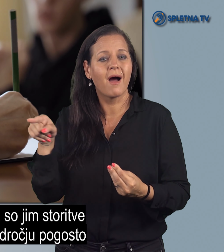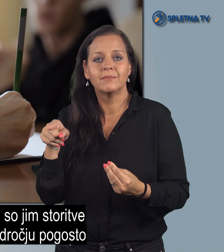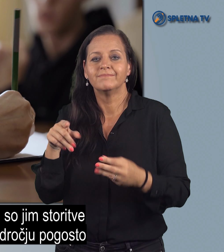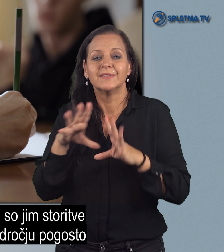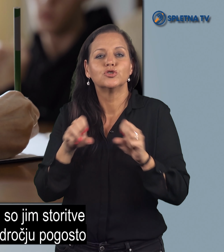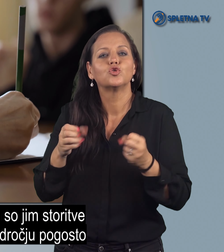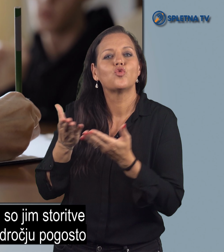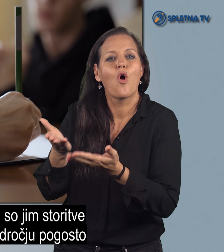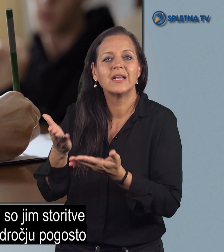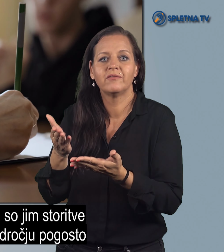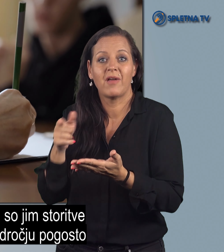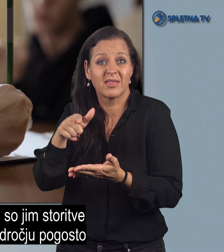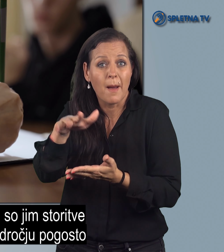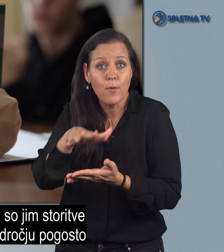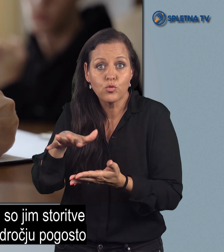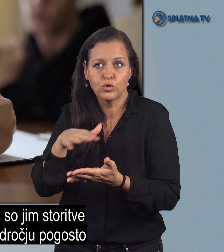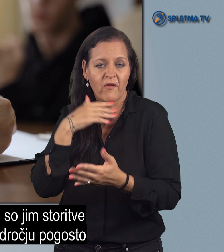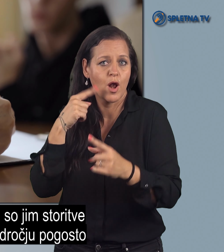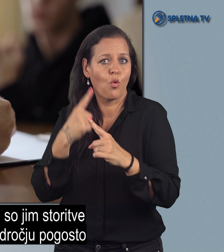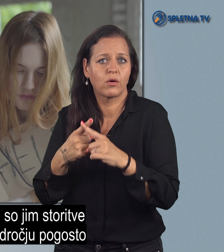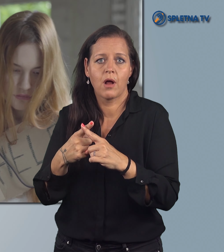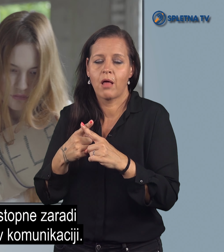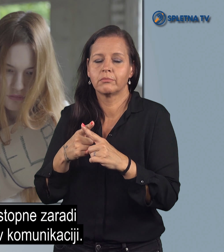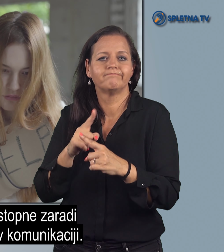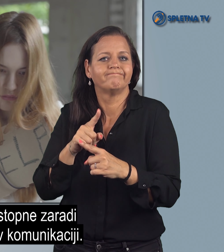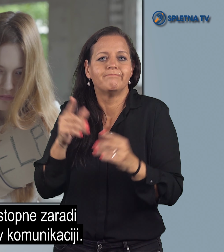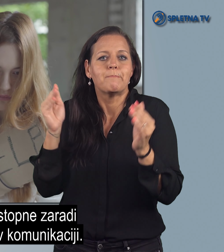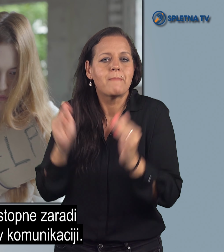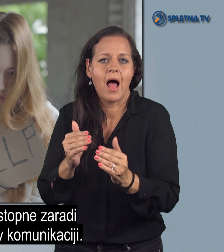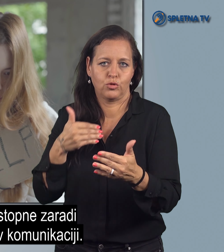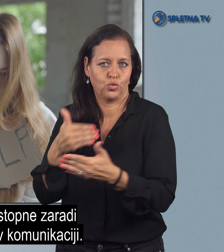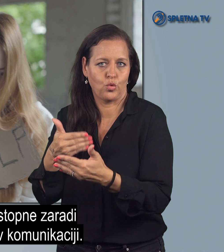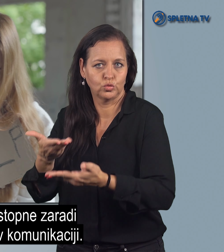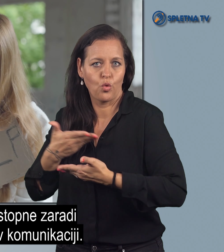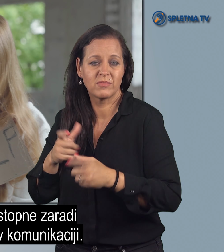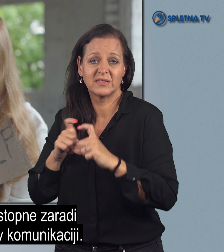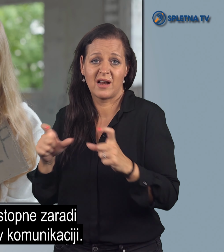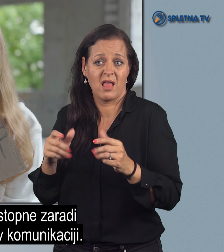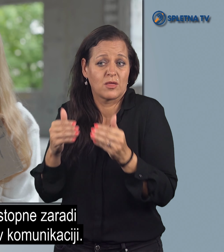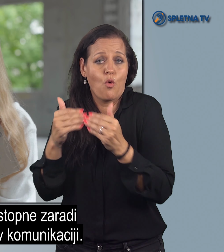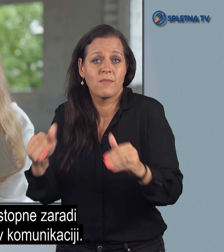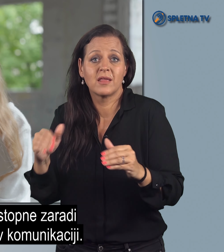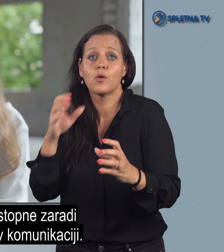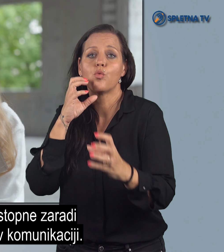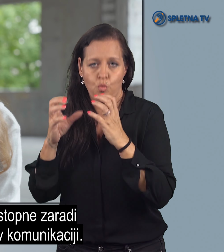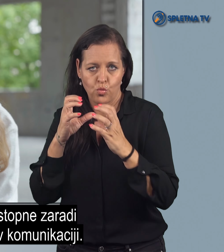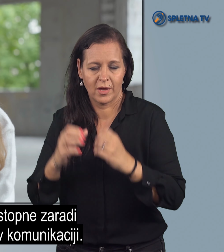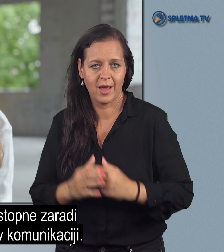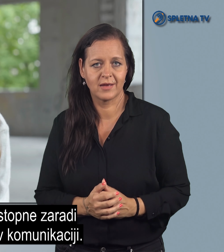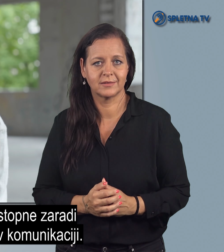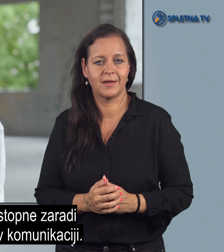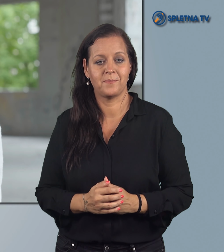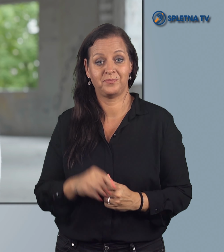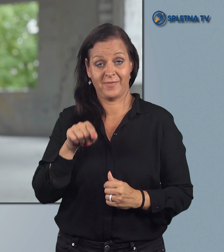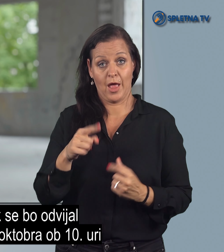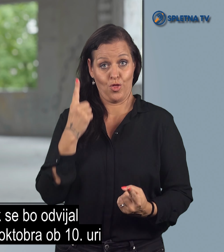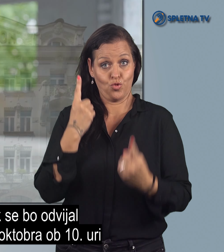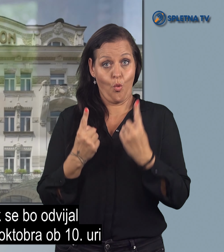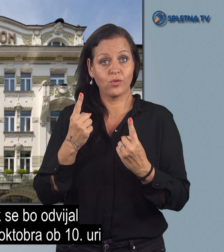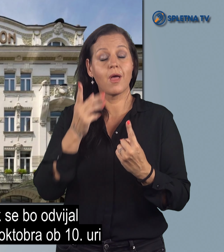zdravja kot splošna populacija, vendar pa so jim storitve na tem področju pogosto manj dostopne